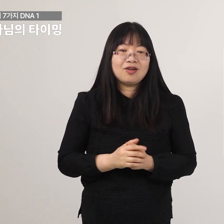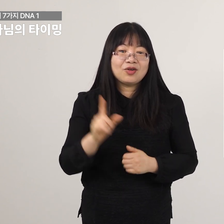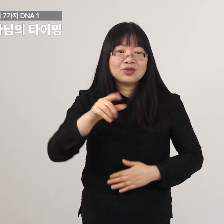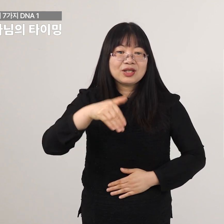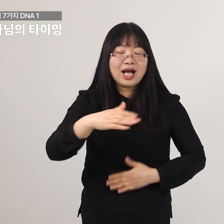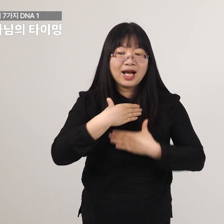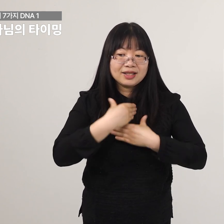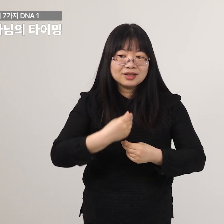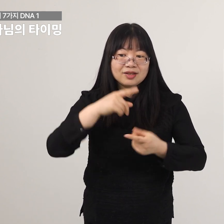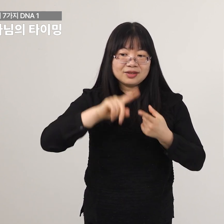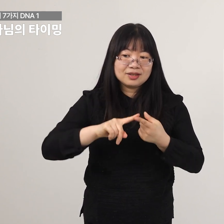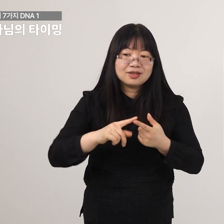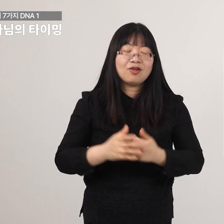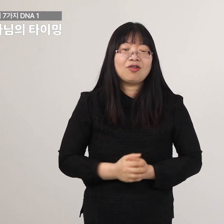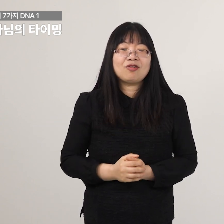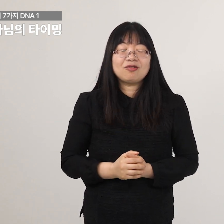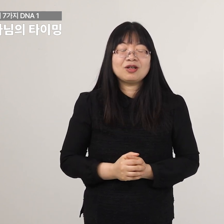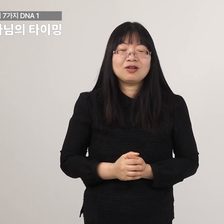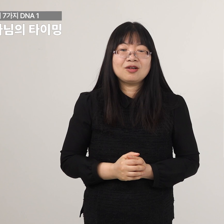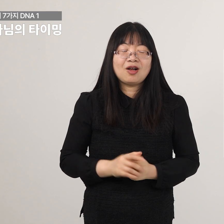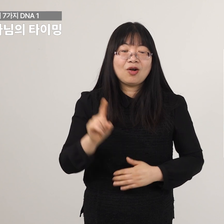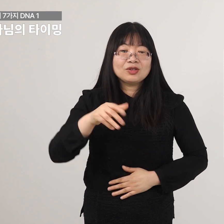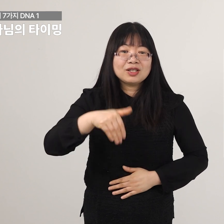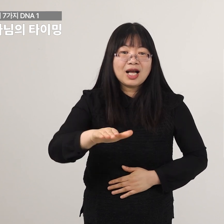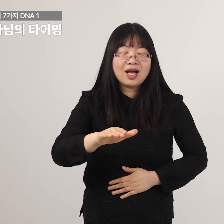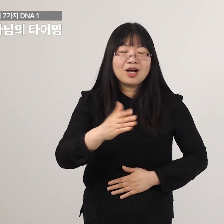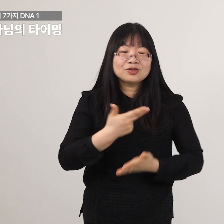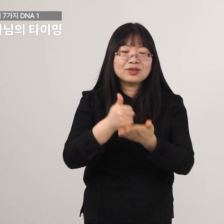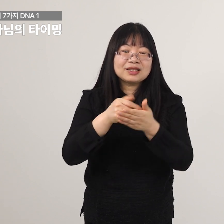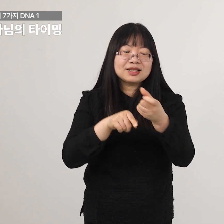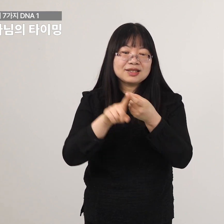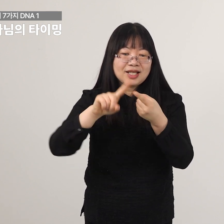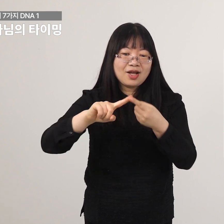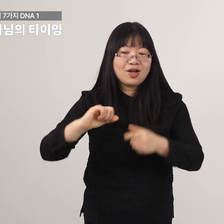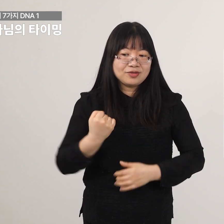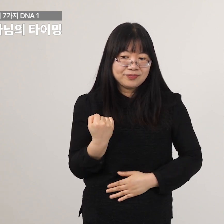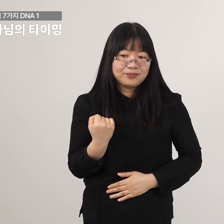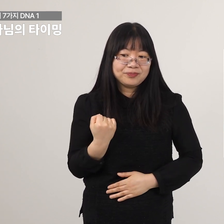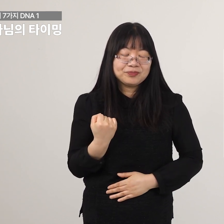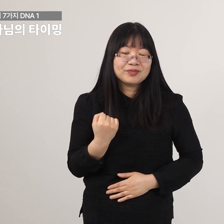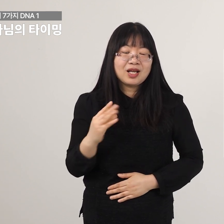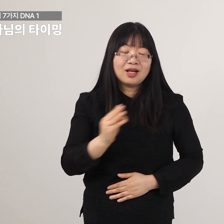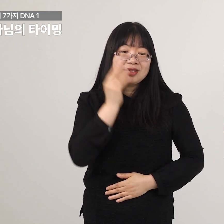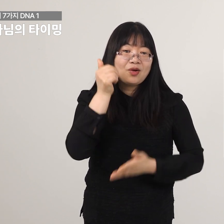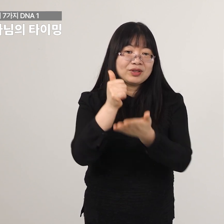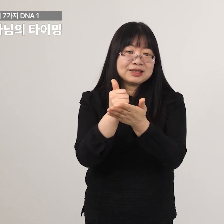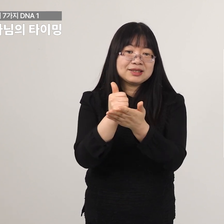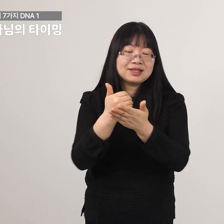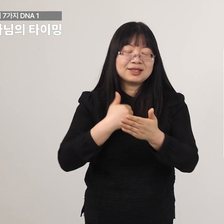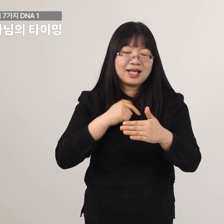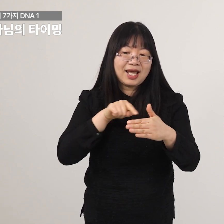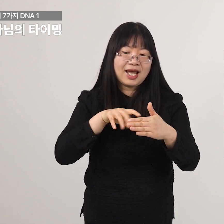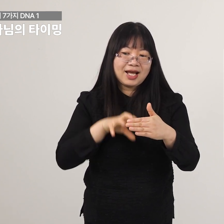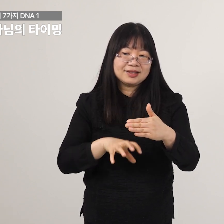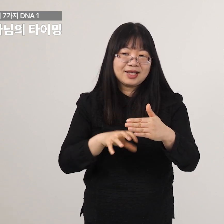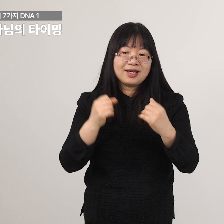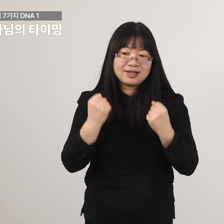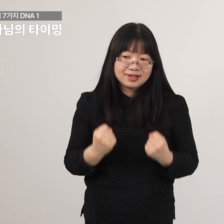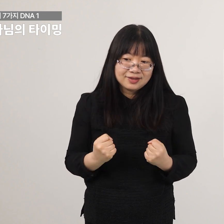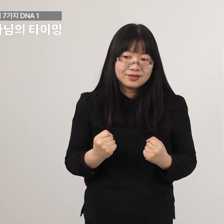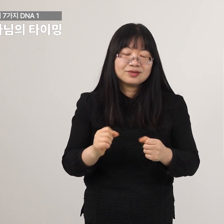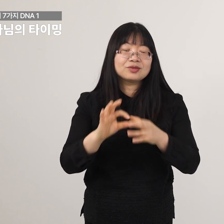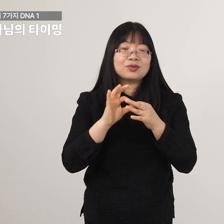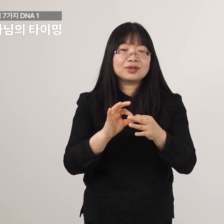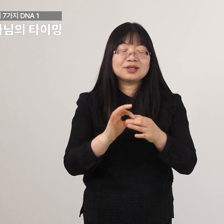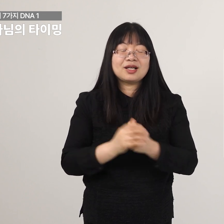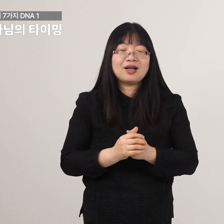가야 안전할지, 어디로 가야 주님의 뜻대로 사는 건지 성령님이 내 안에